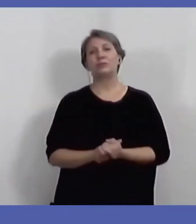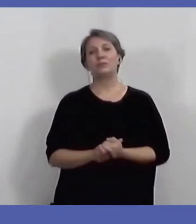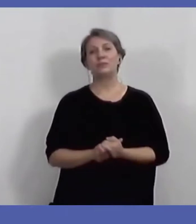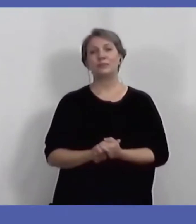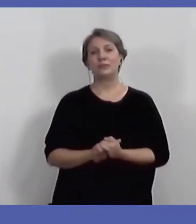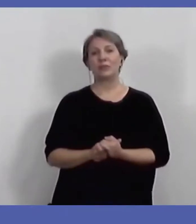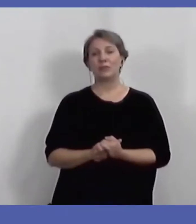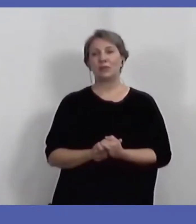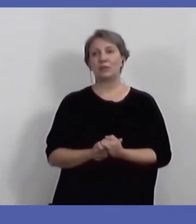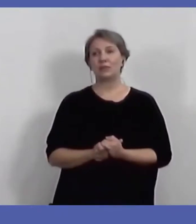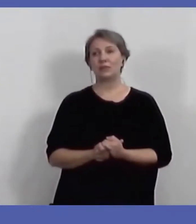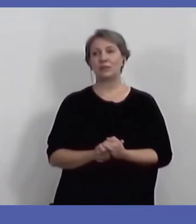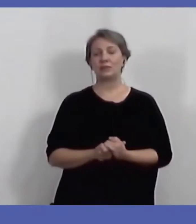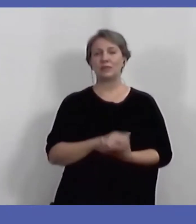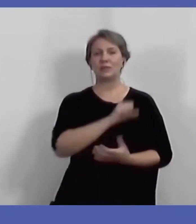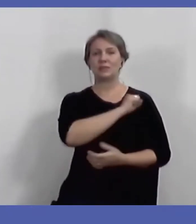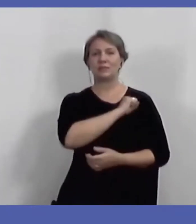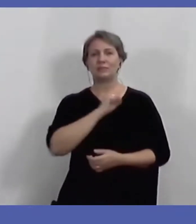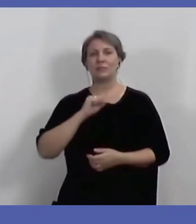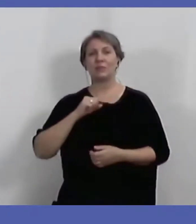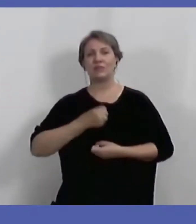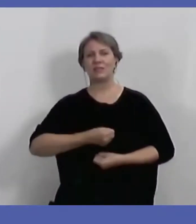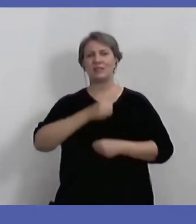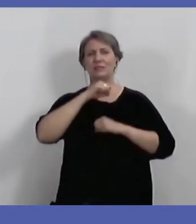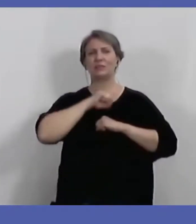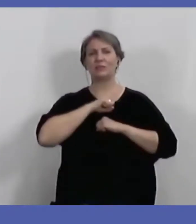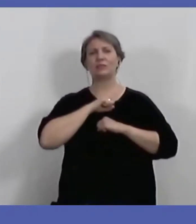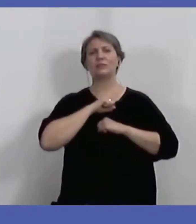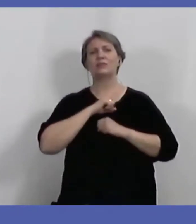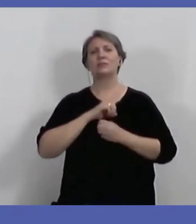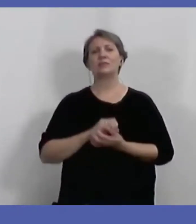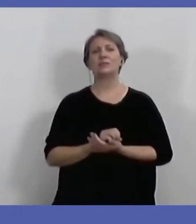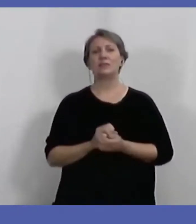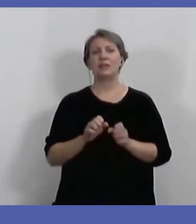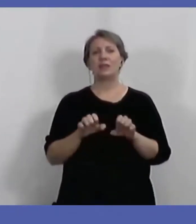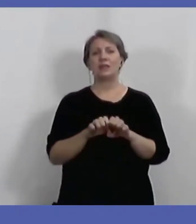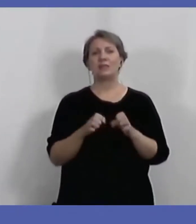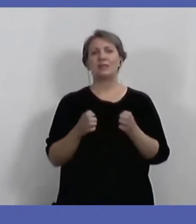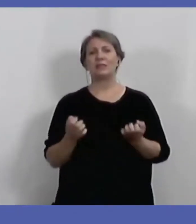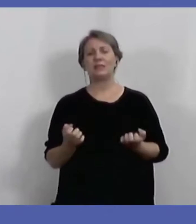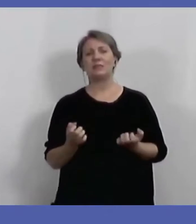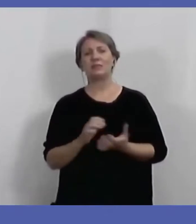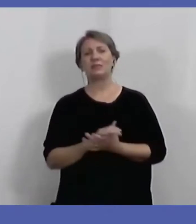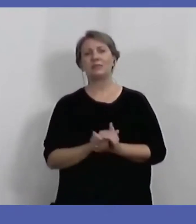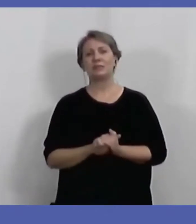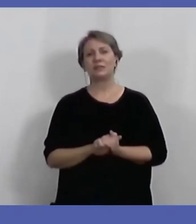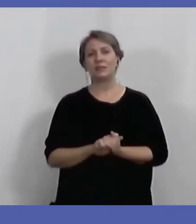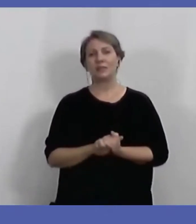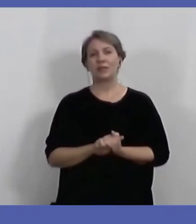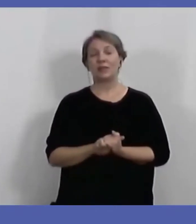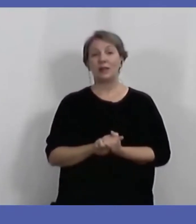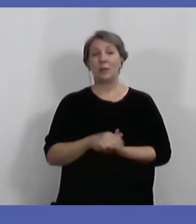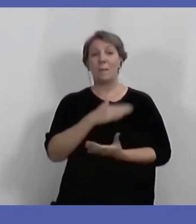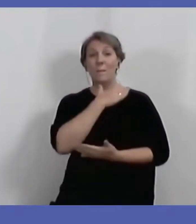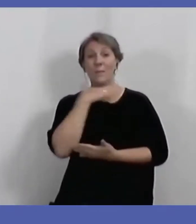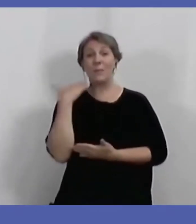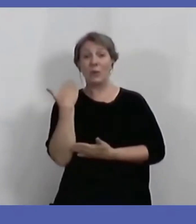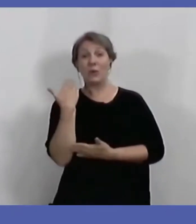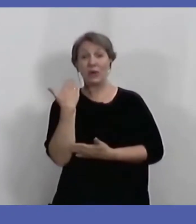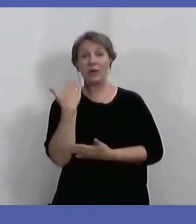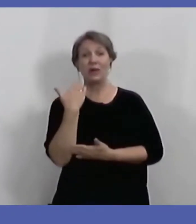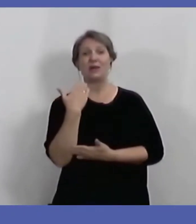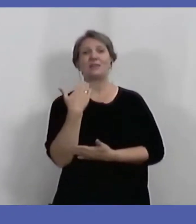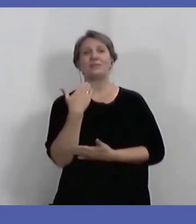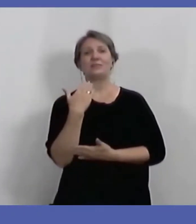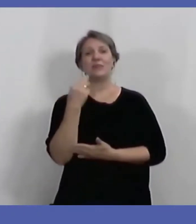dos escribas, ser morto e ressuscitado no terceiro dia. Então, para